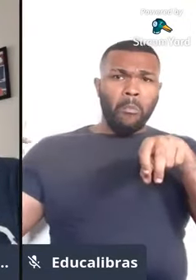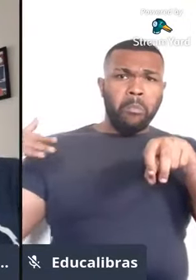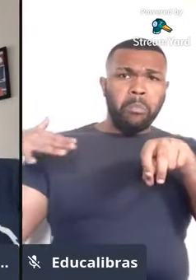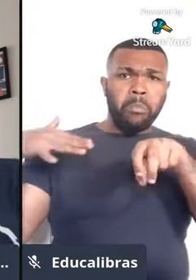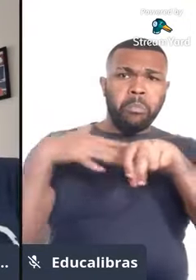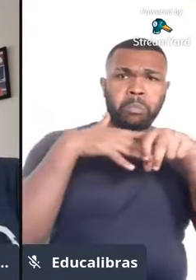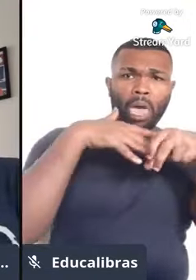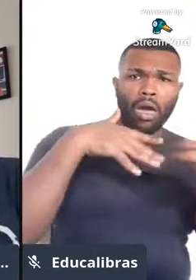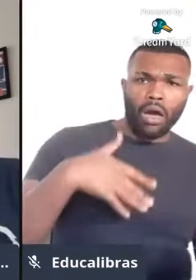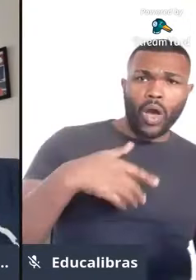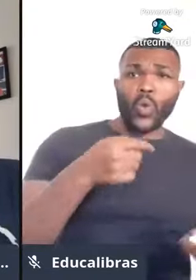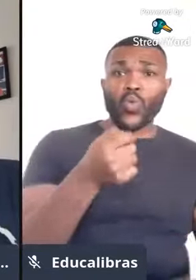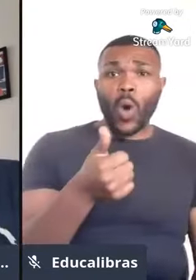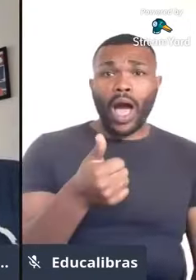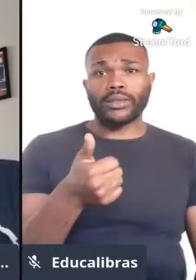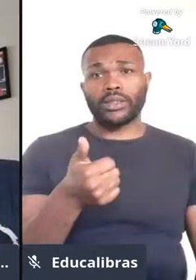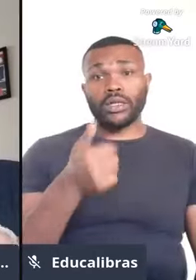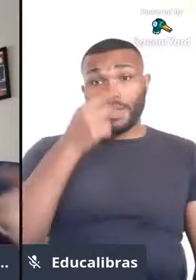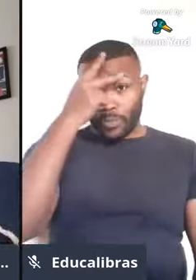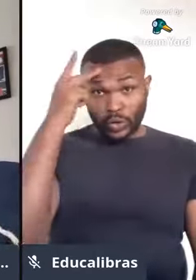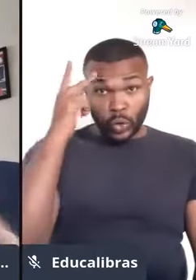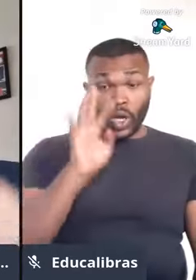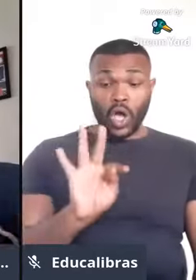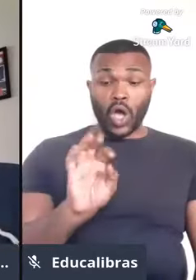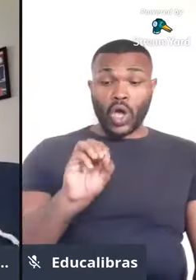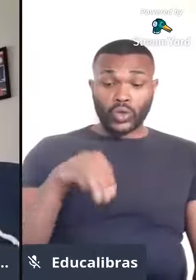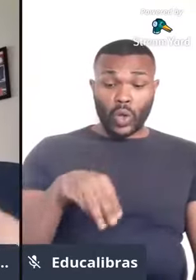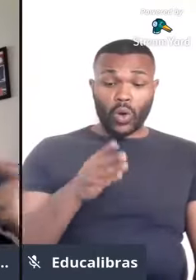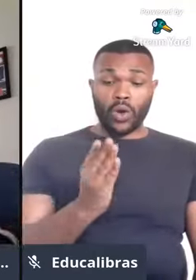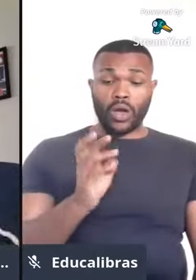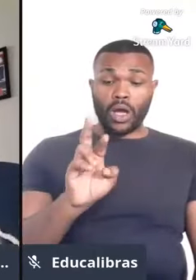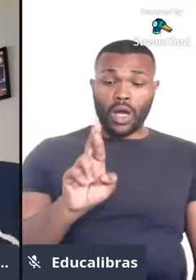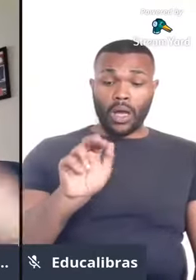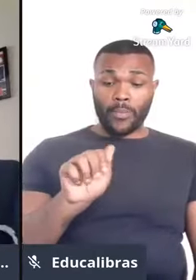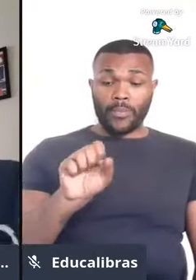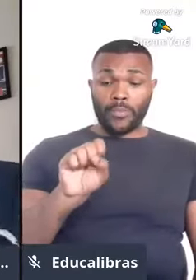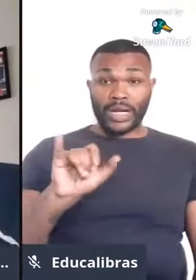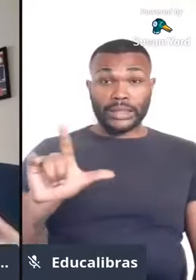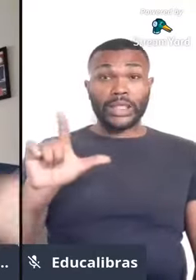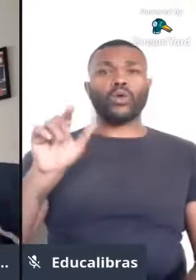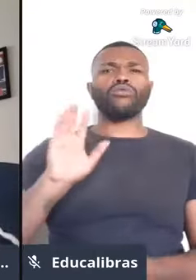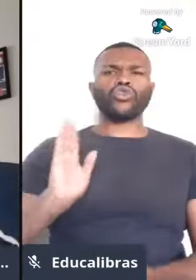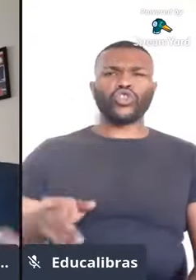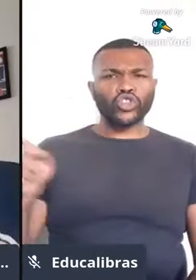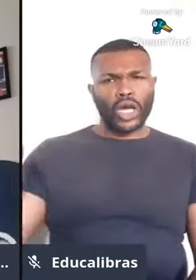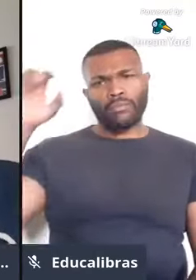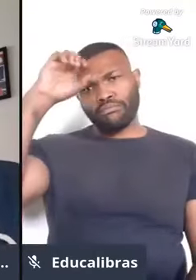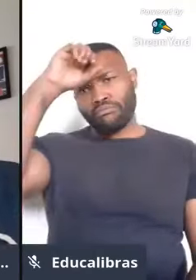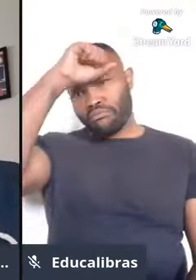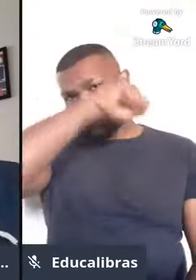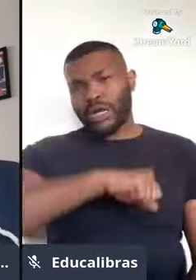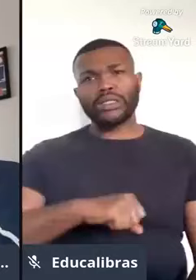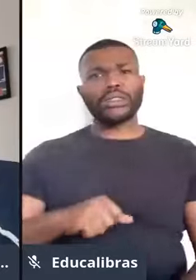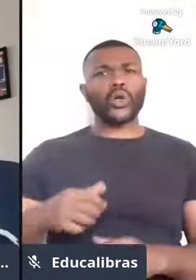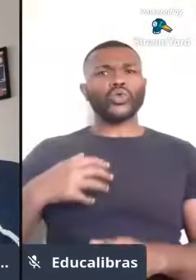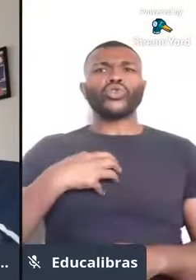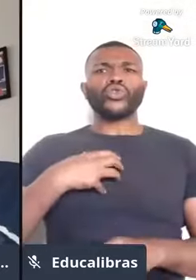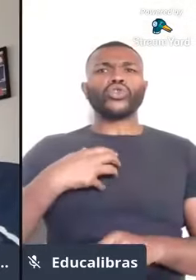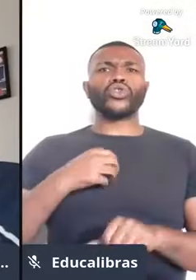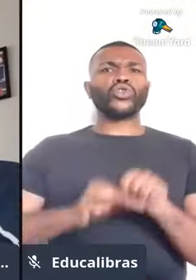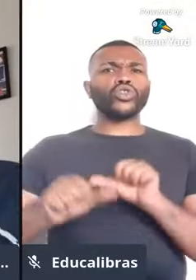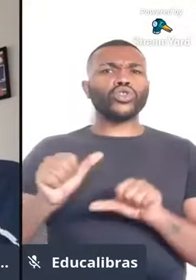Quem vai ao Tom Brasil hoje, o Tom Brasil fez uma lição de casa bem grande, modificou tudo lá, mas quem